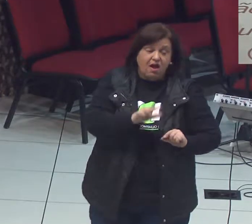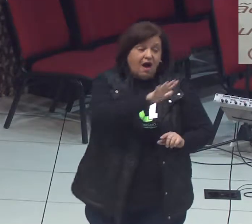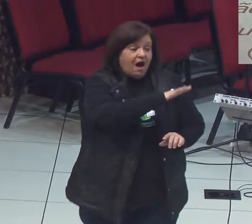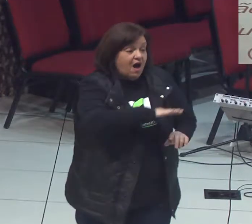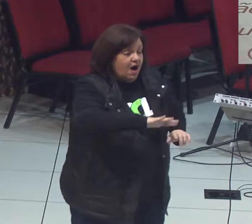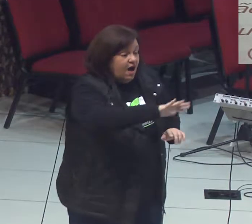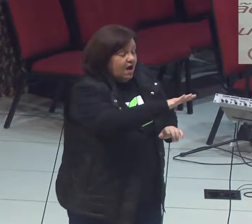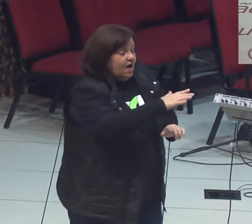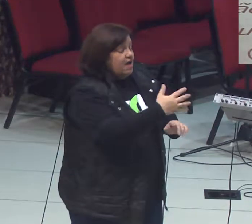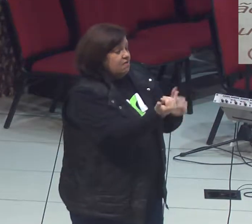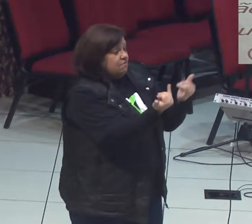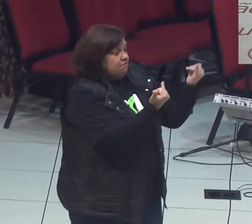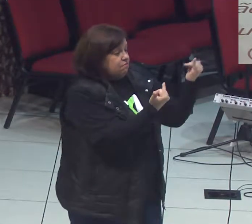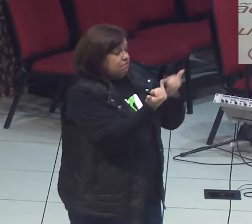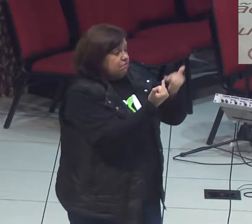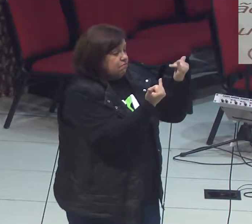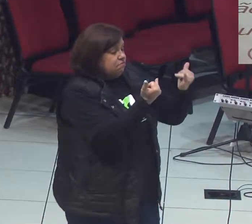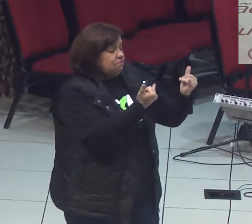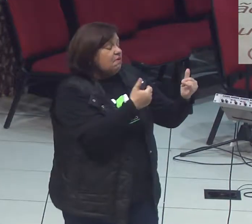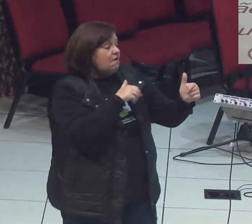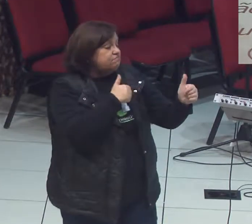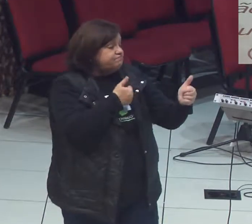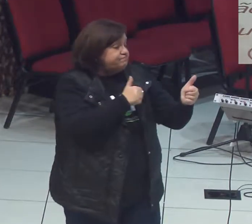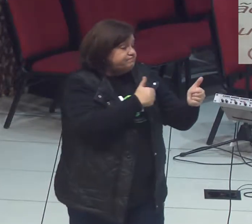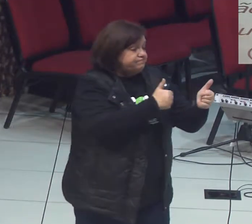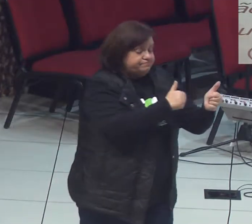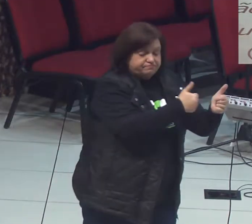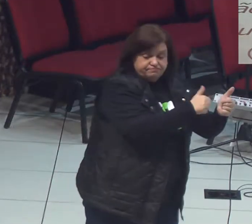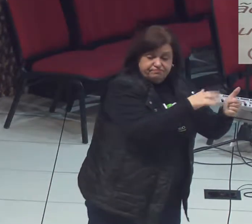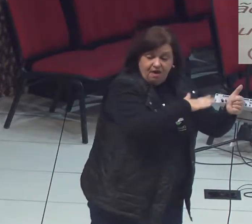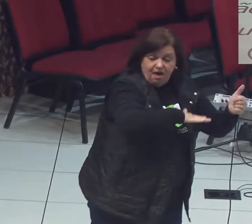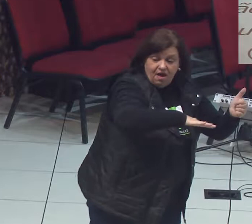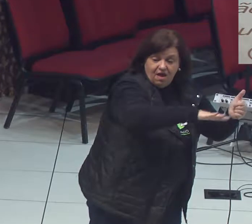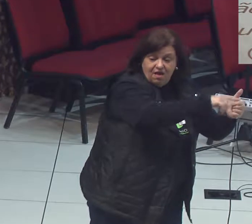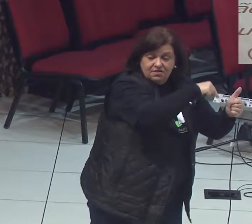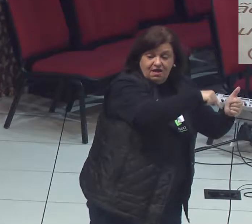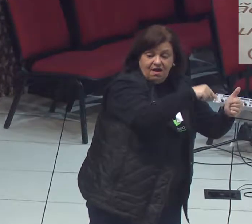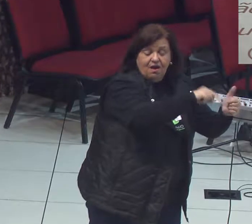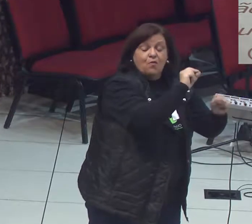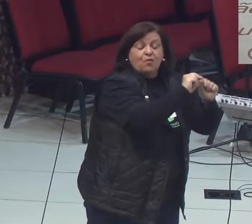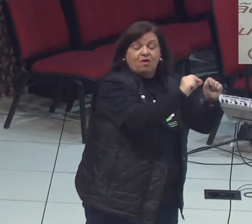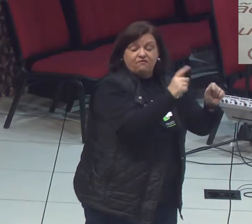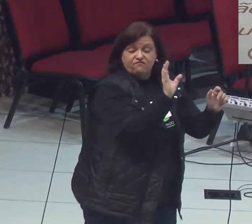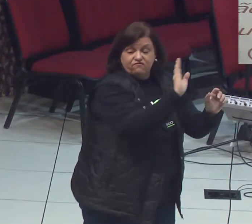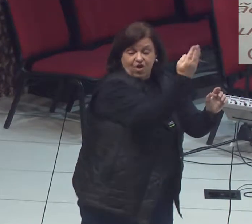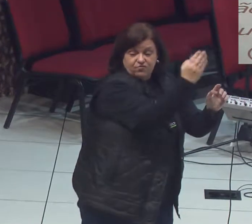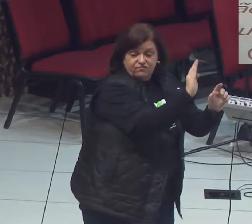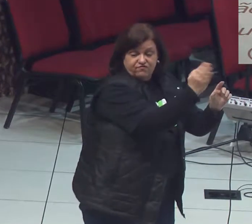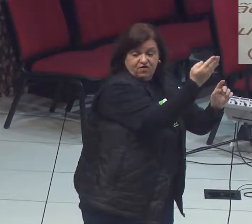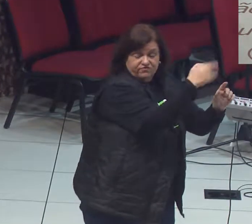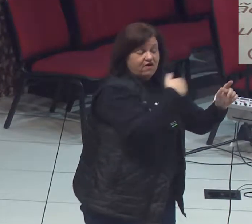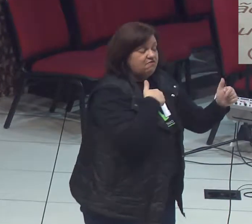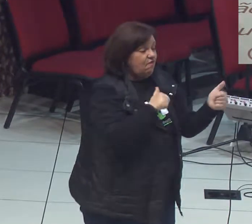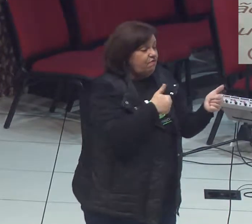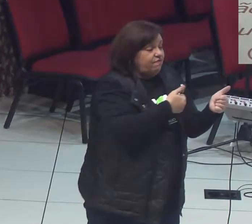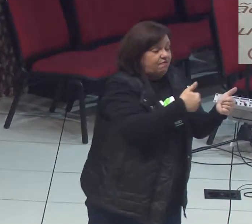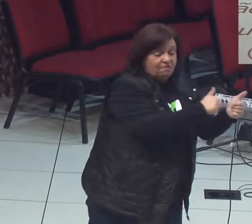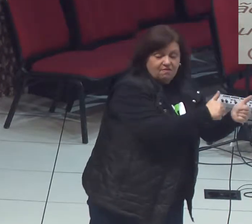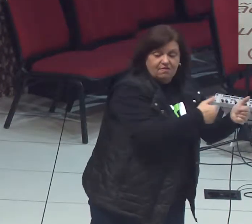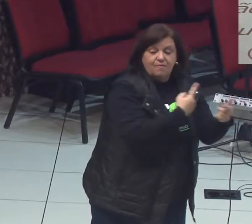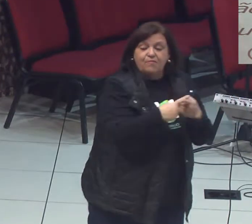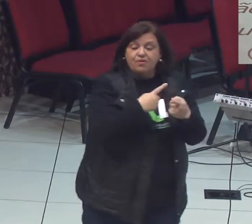enganadores e doutrinas de demônios. Então, isso é uma realidade com a qual nós temos que estar